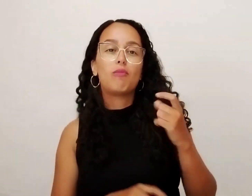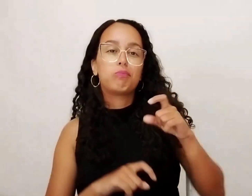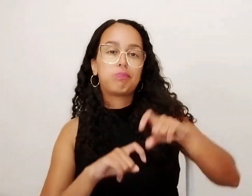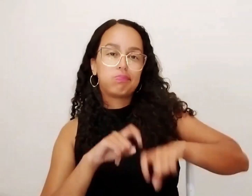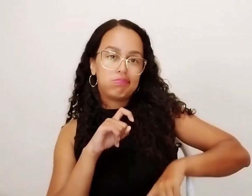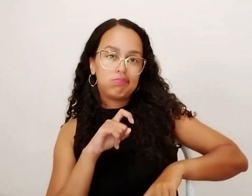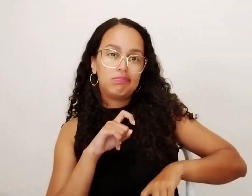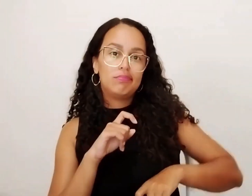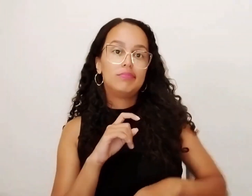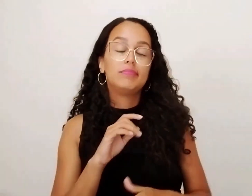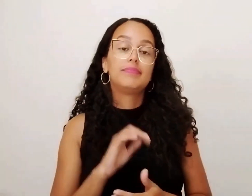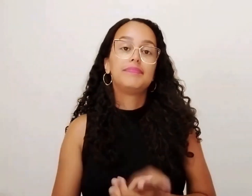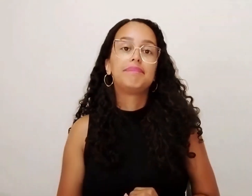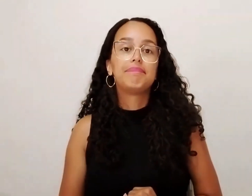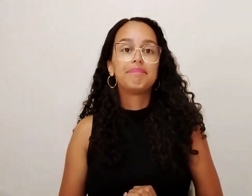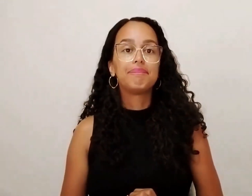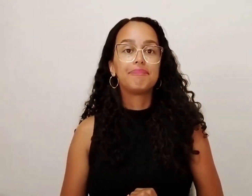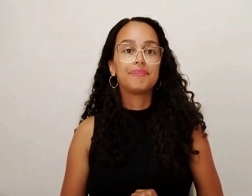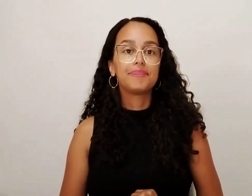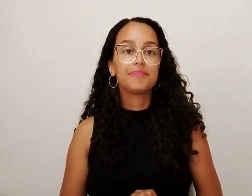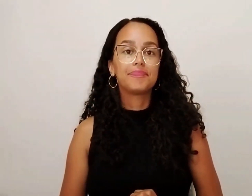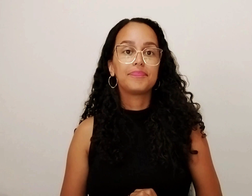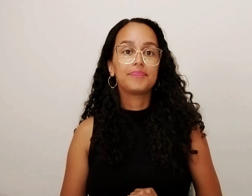Praz e caminhadas.